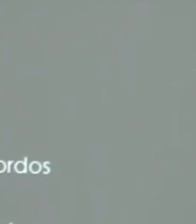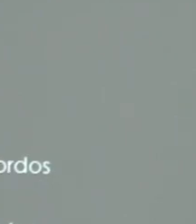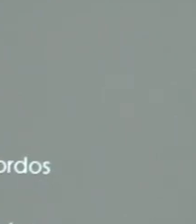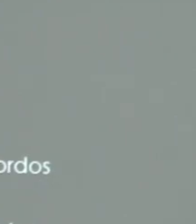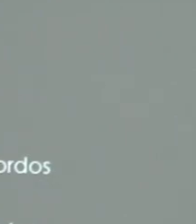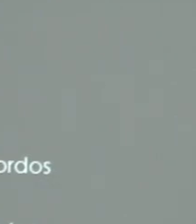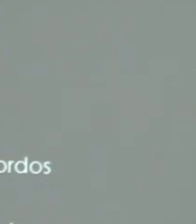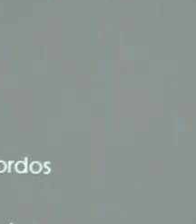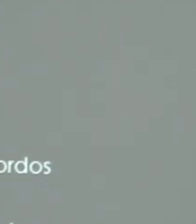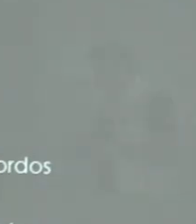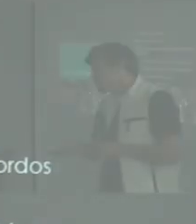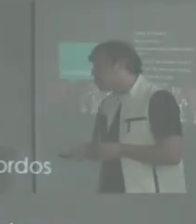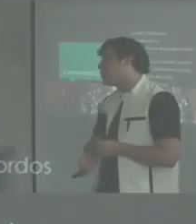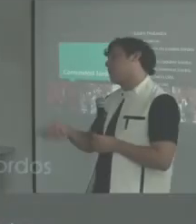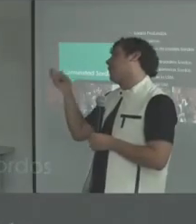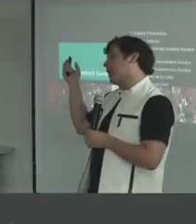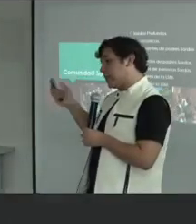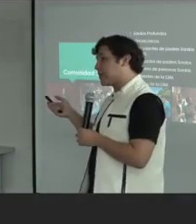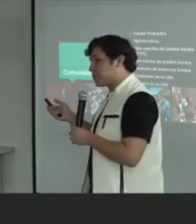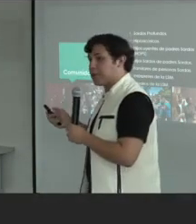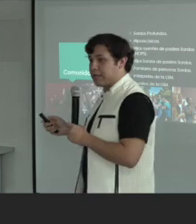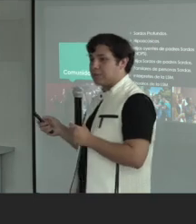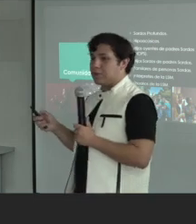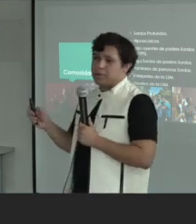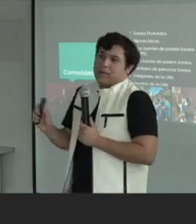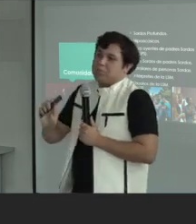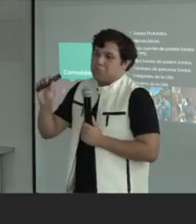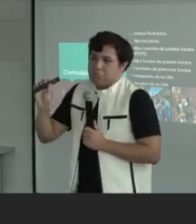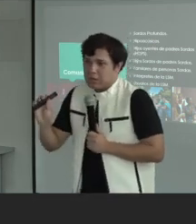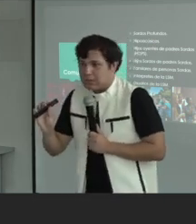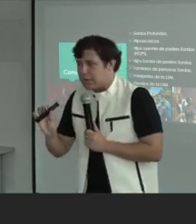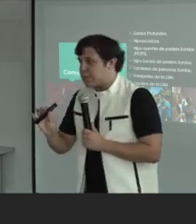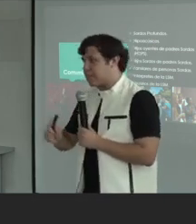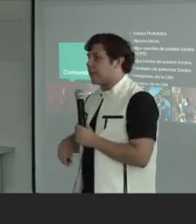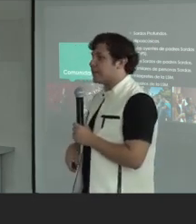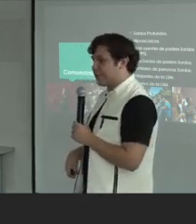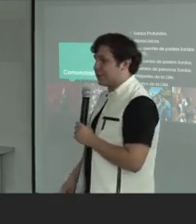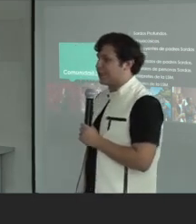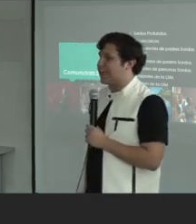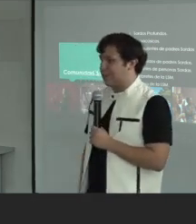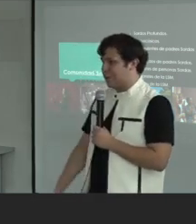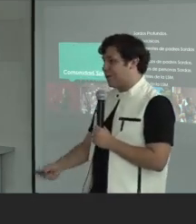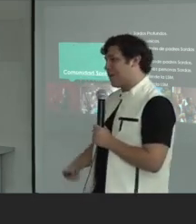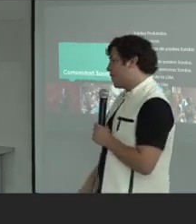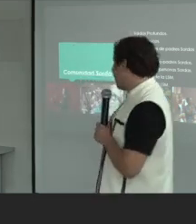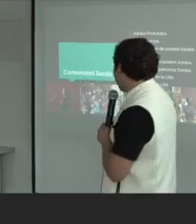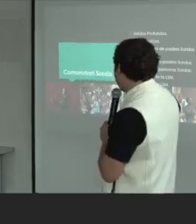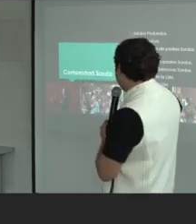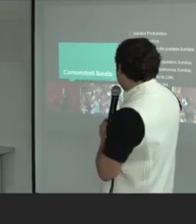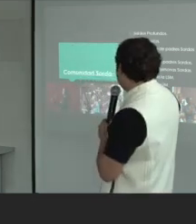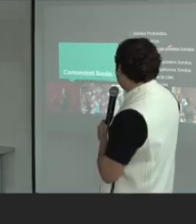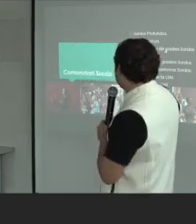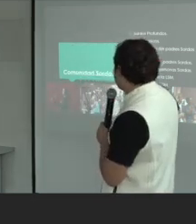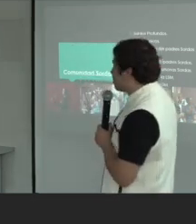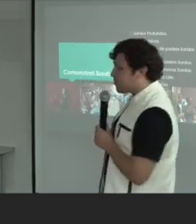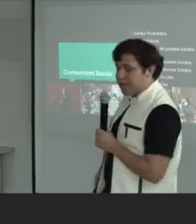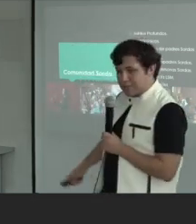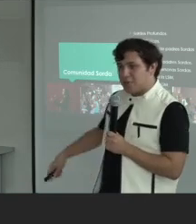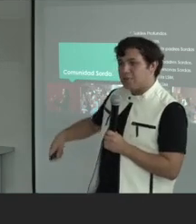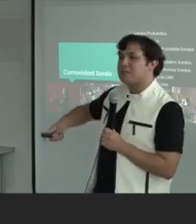HOPS que no lo hacen, pues cada quien está en su derecho y se respeta la decisión de cada uno. ¿Okay? Hijos sordos de padres sordos, ya